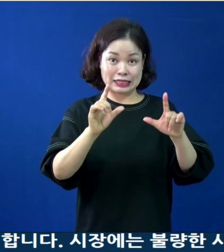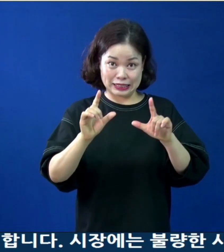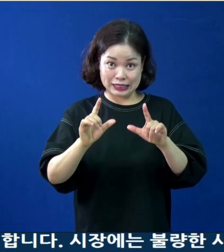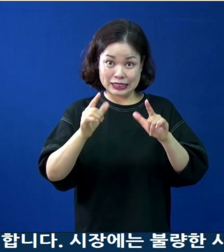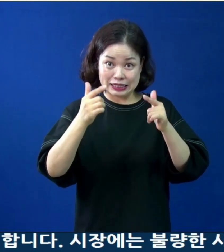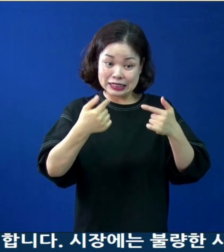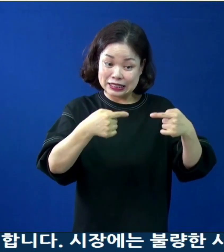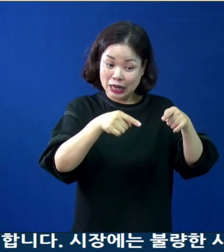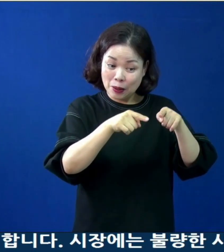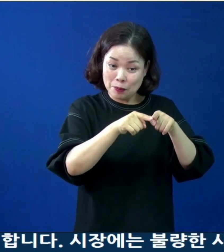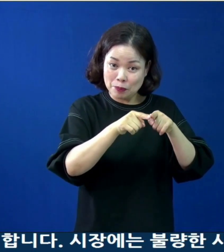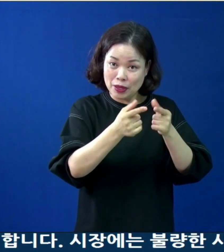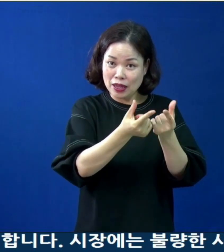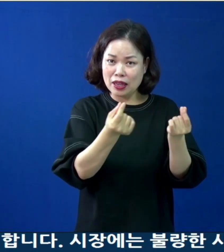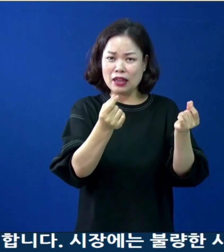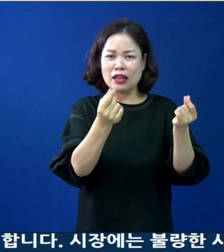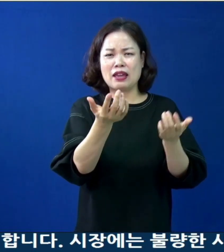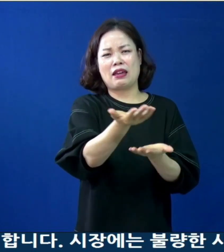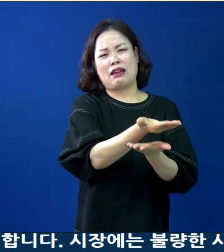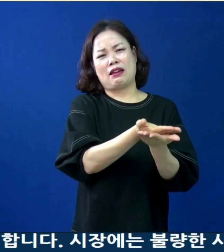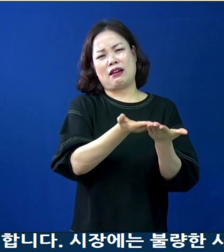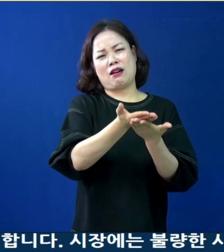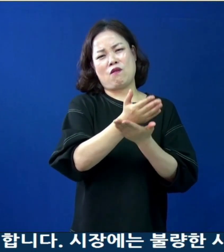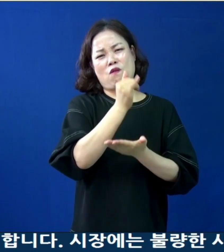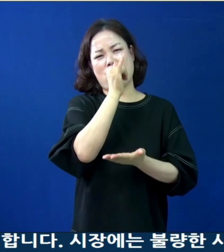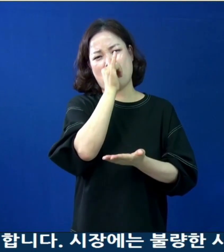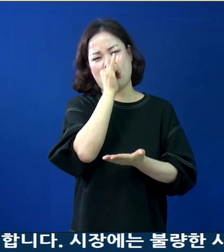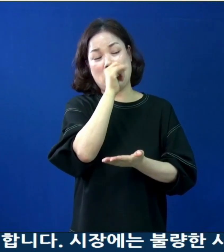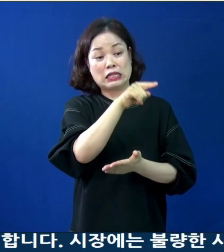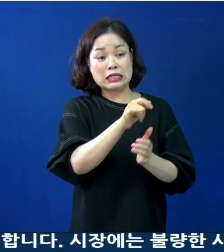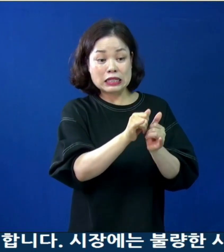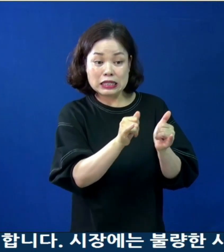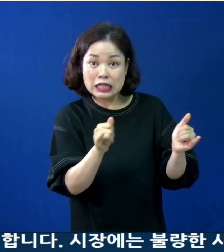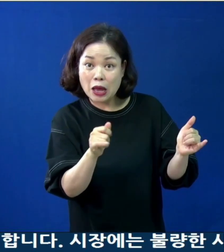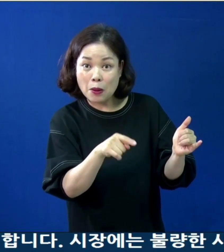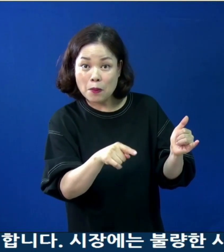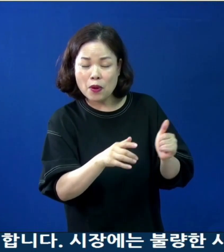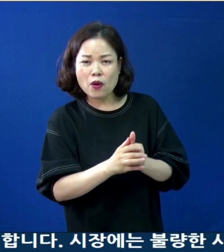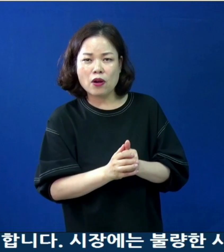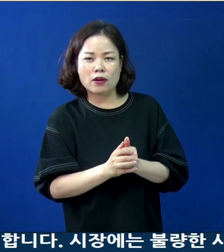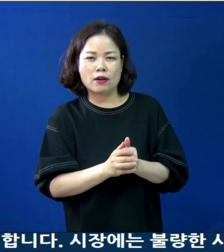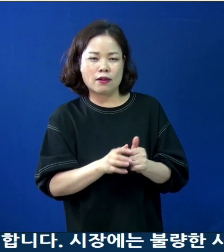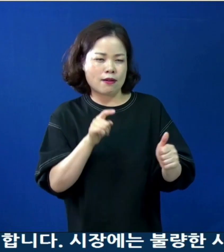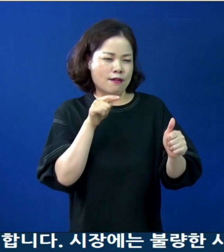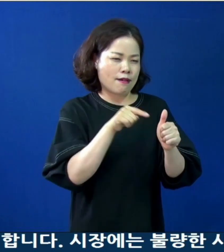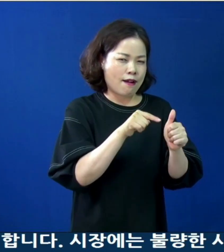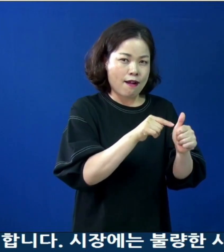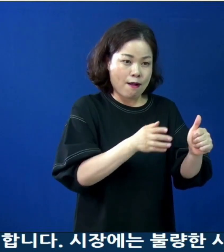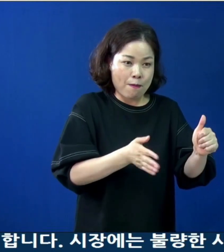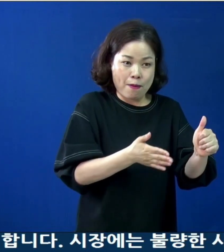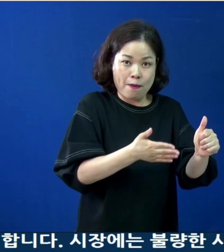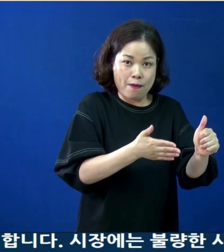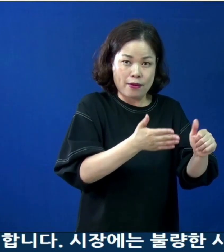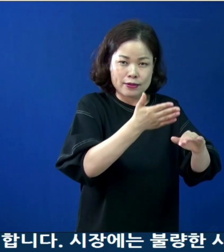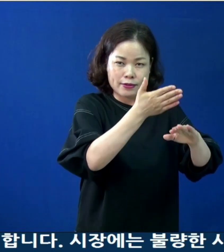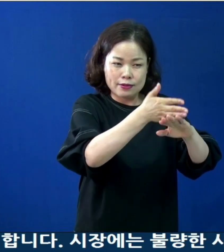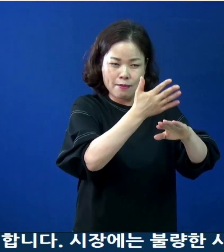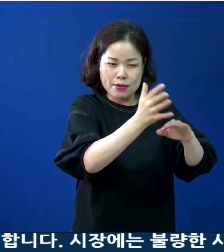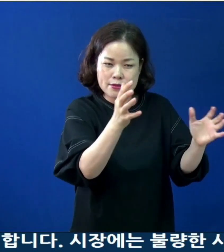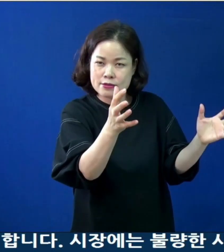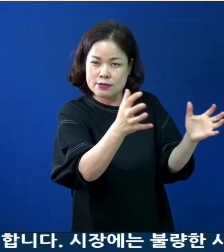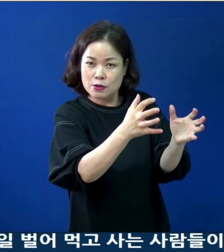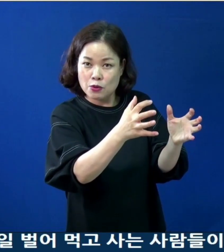늘 같이 공존하고 있었던 것 같습니다. 이 사람들을 이제 선동하는 거죠. 이 사람들을